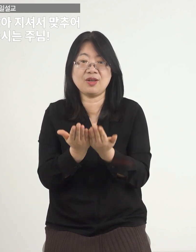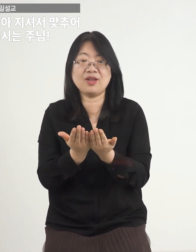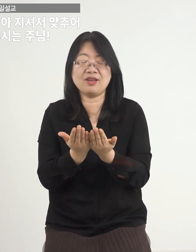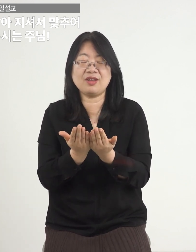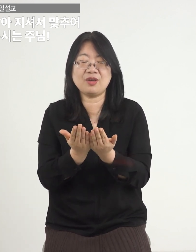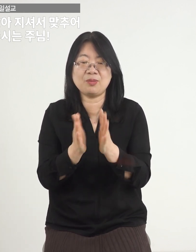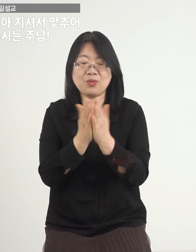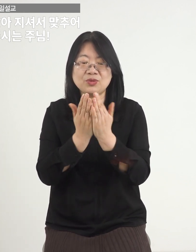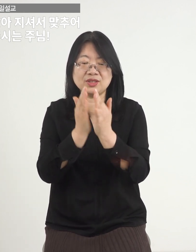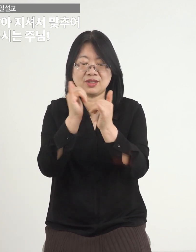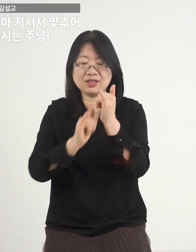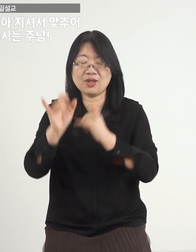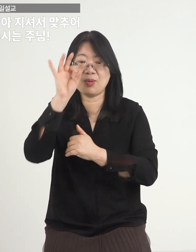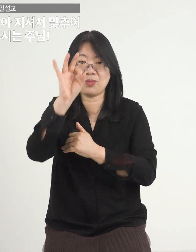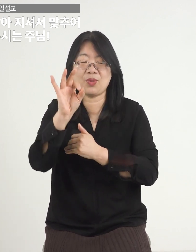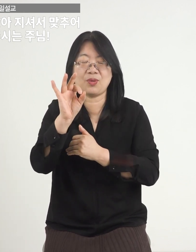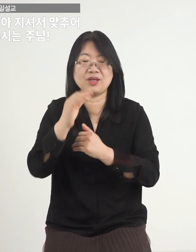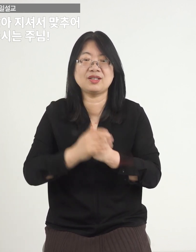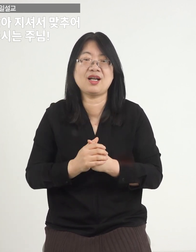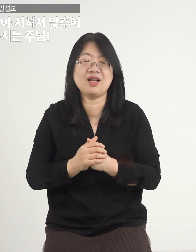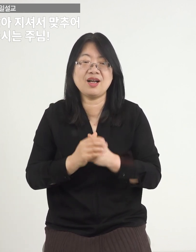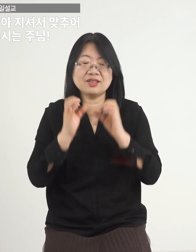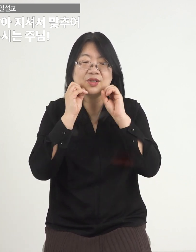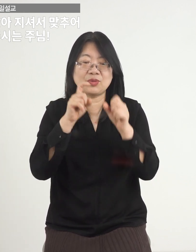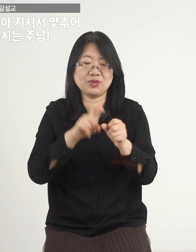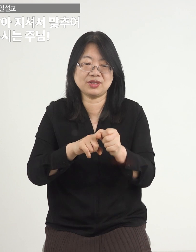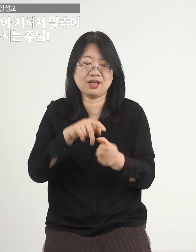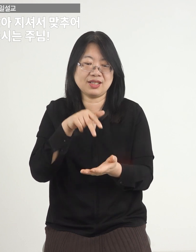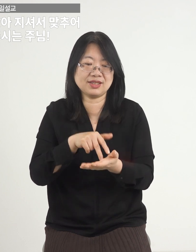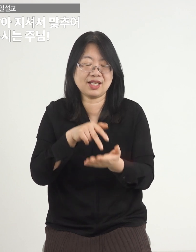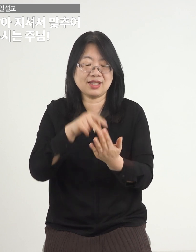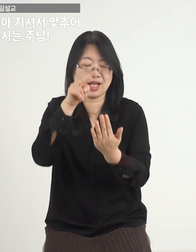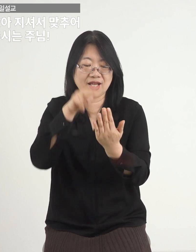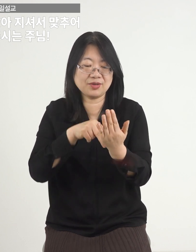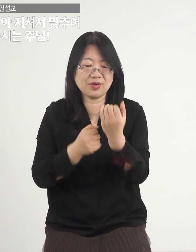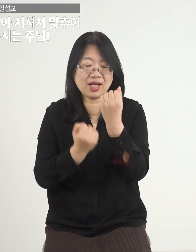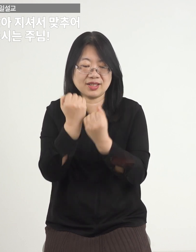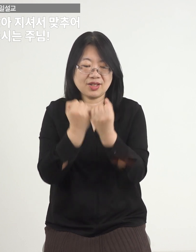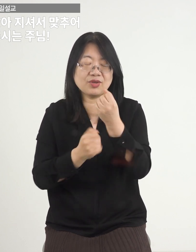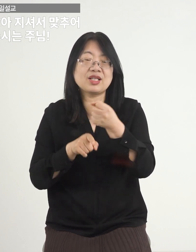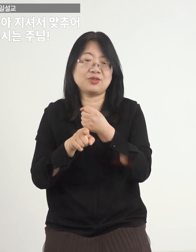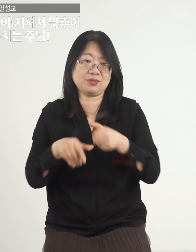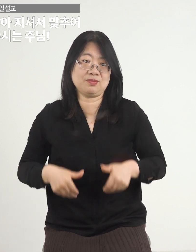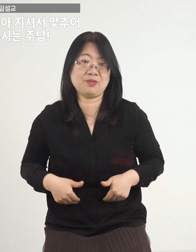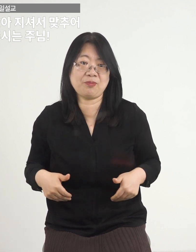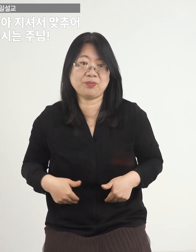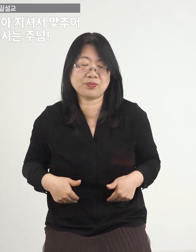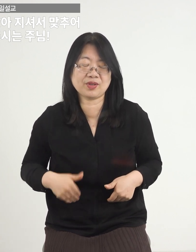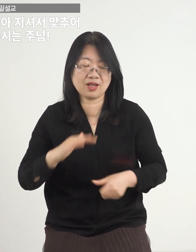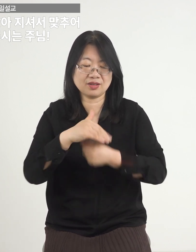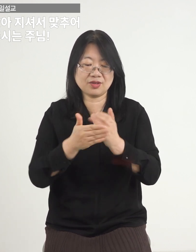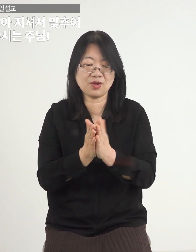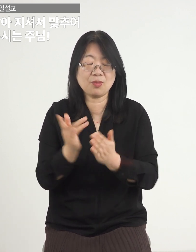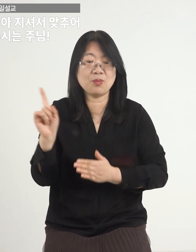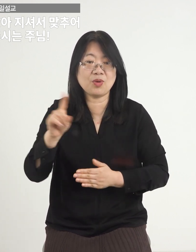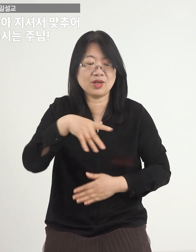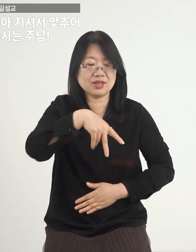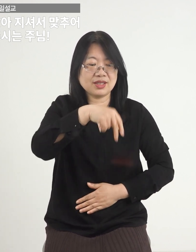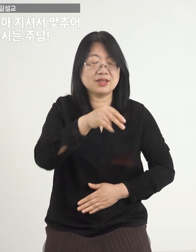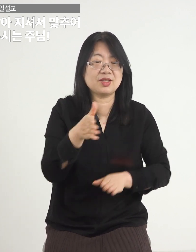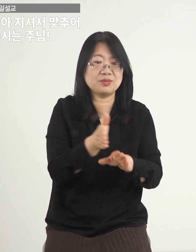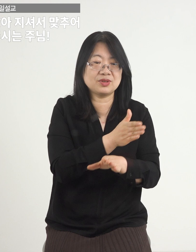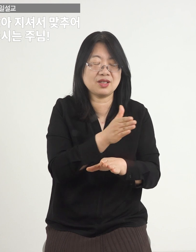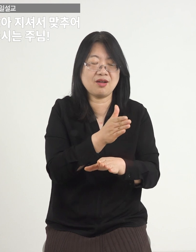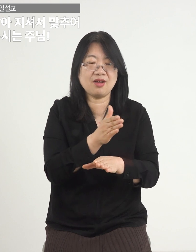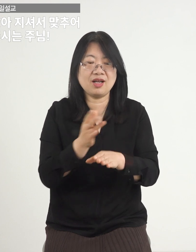역사는 미셔널적 관점에서, 선교적 관점에서 읽고 해석해야 되는 이유가 뭐냐 하면 성경은 창세기부터